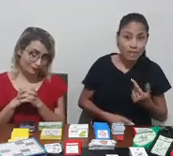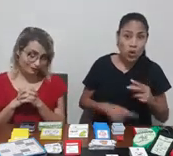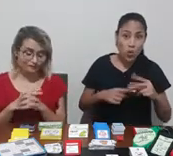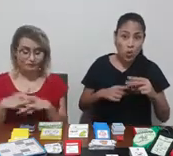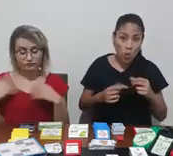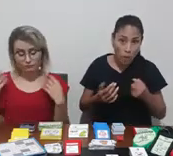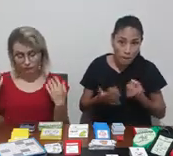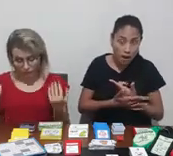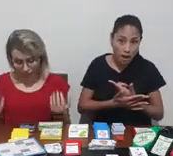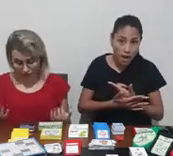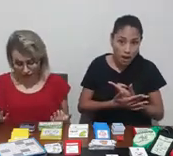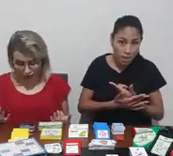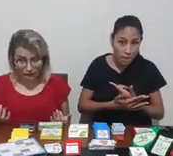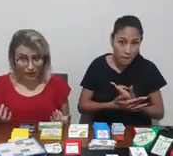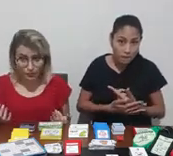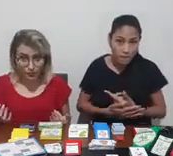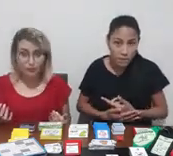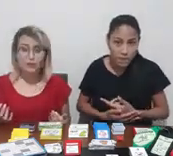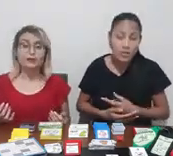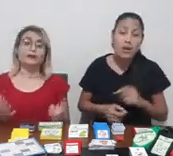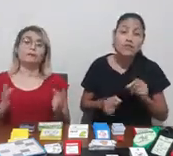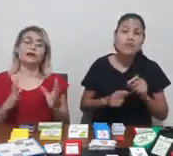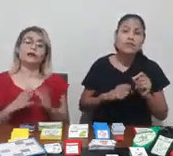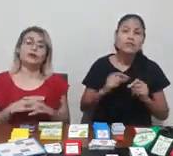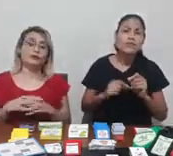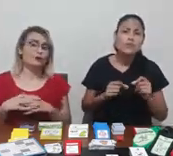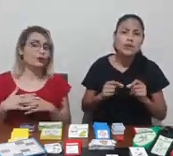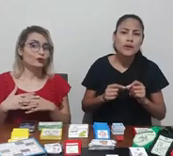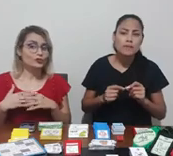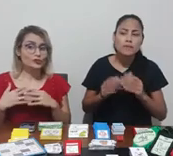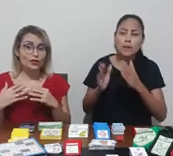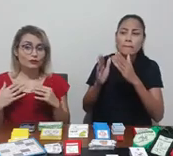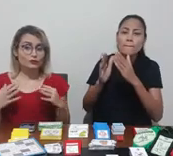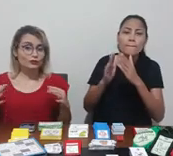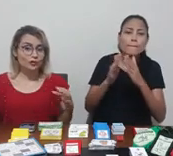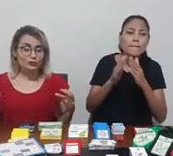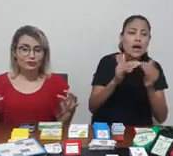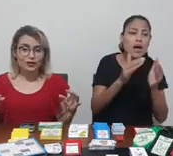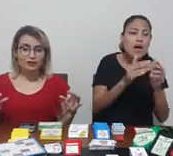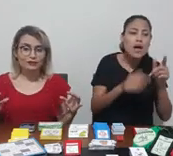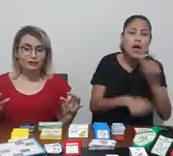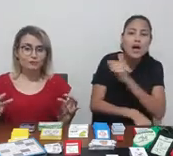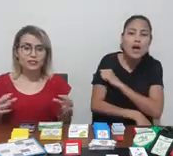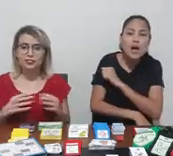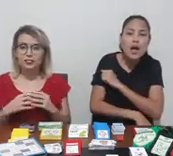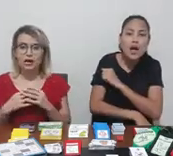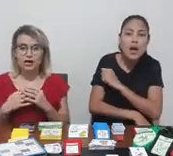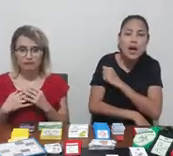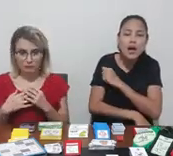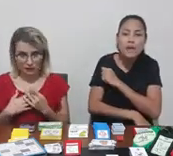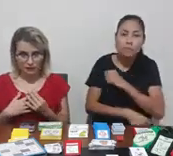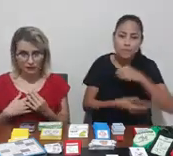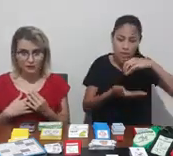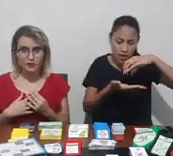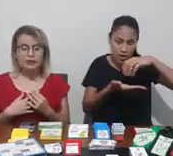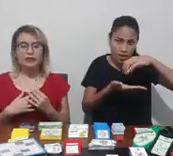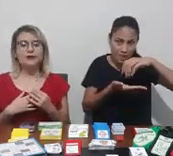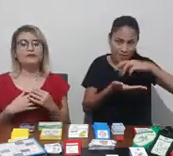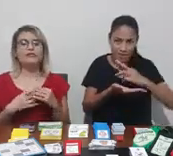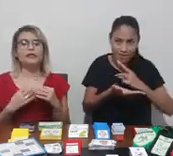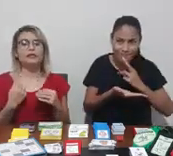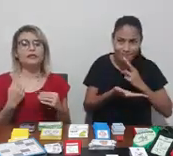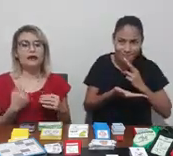caro, aí o que é que eu faço? Peço a todos os alunos para juntarem tampinhas de garrafa PET.